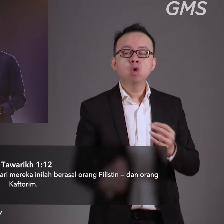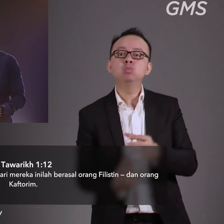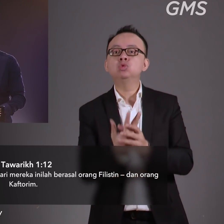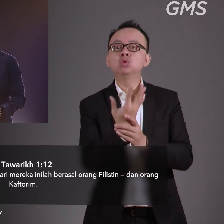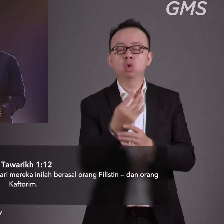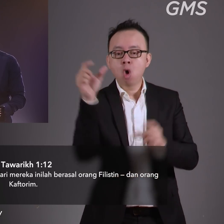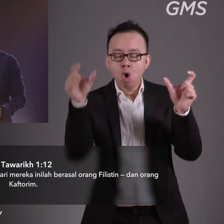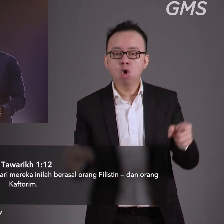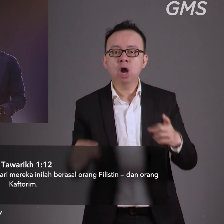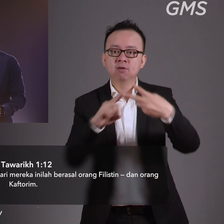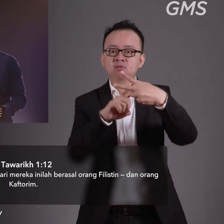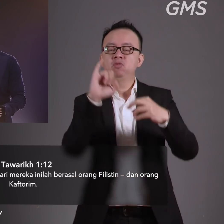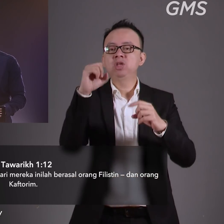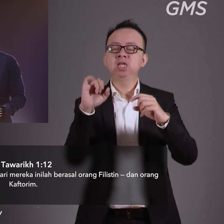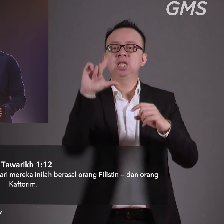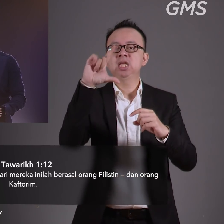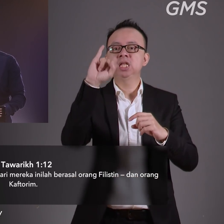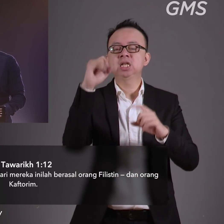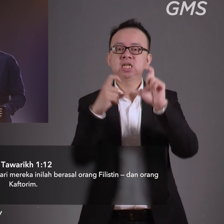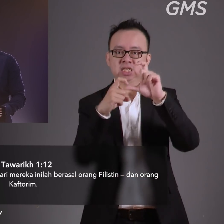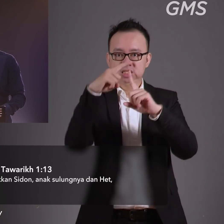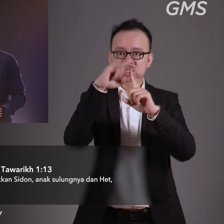Dan orang Kaftorim.